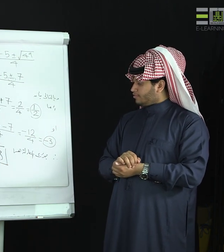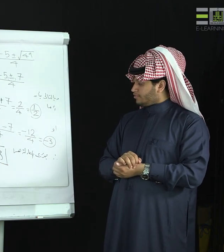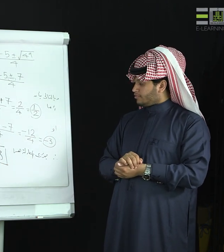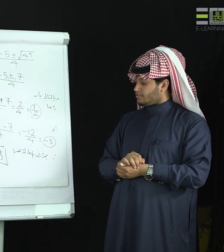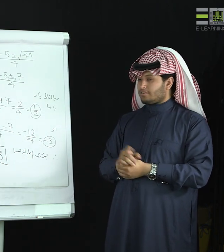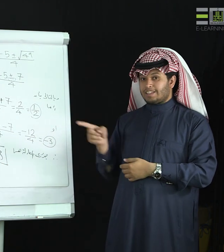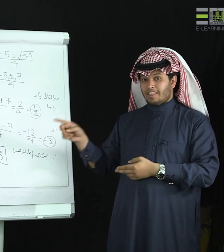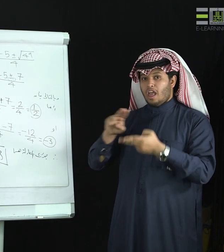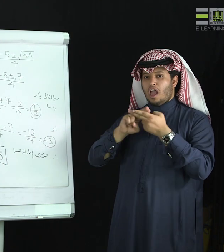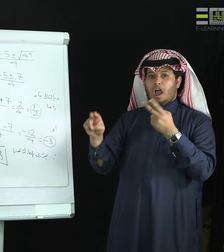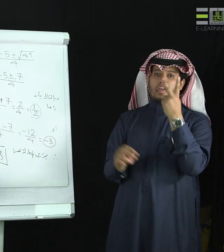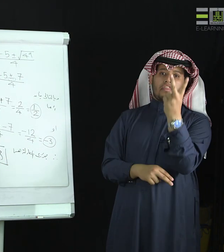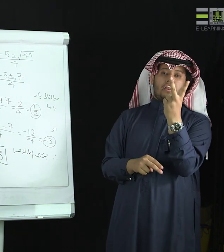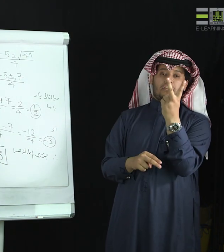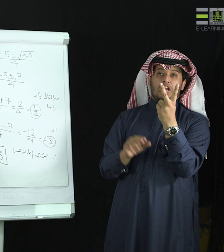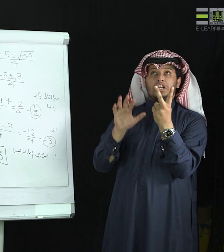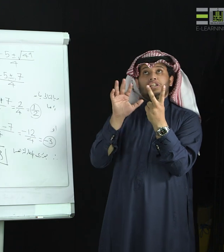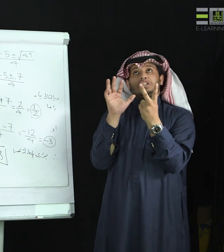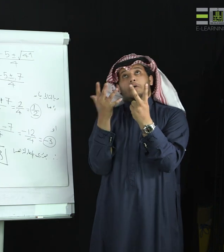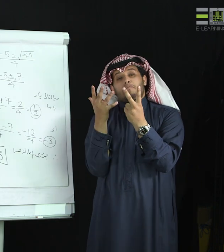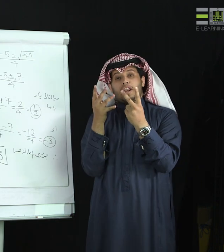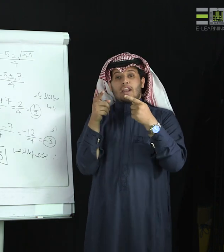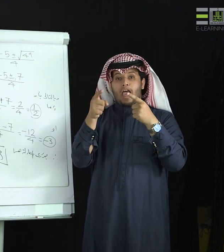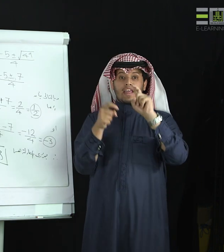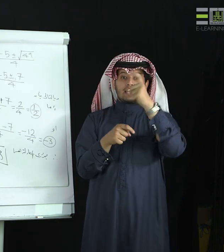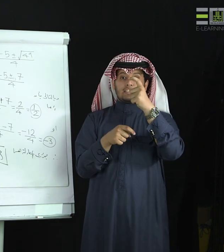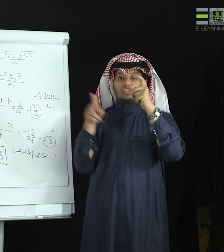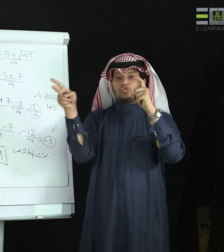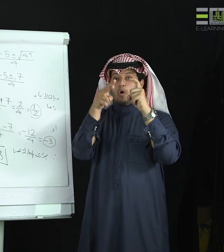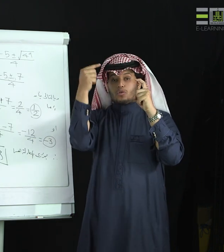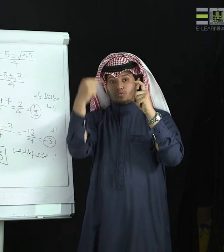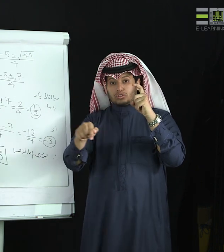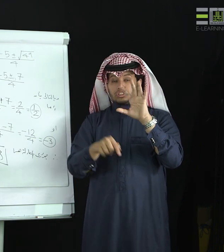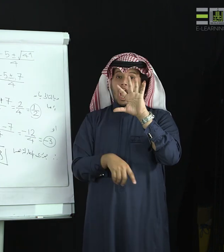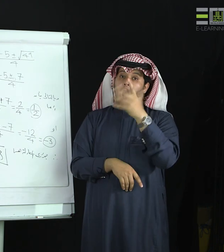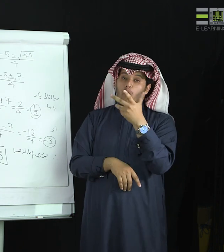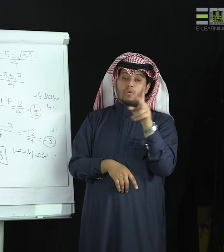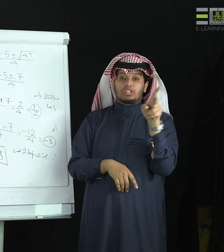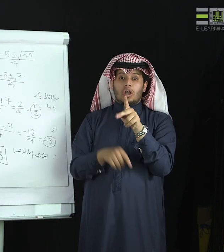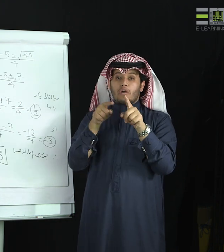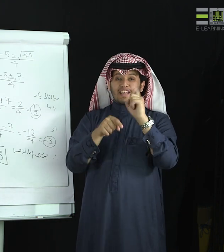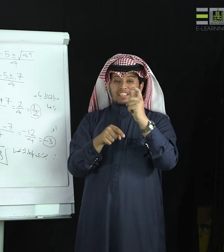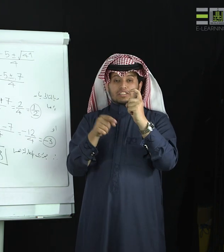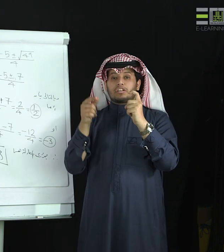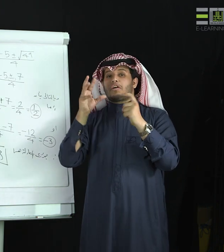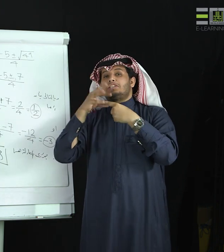يبقى الحلين بتوع المعادلة إما إكس بتساوي نص أو إكس بتساوي سالب 3.